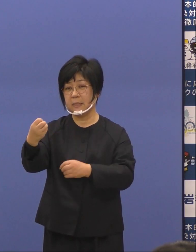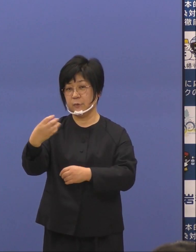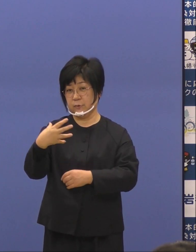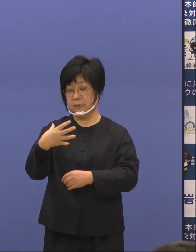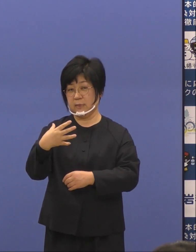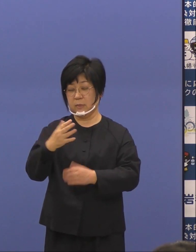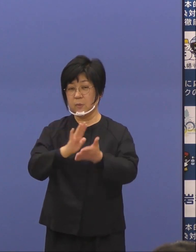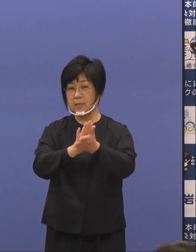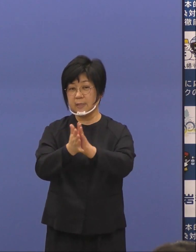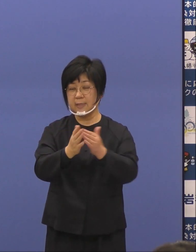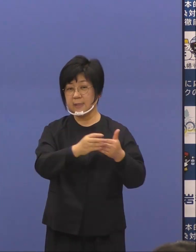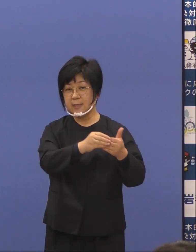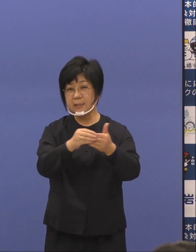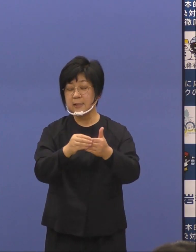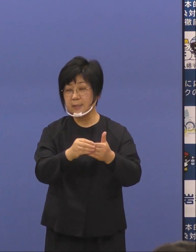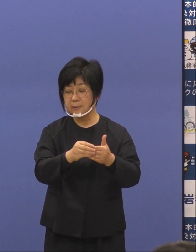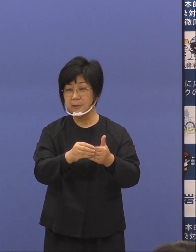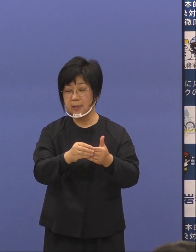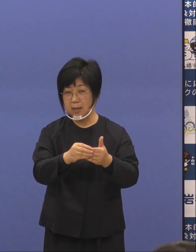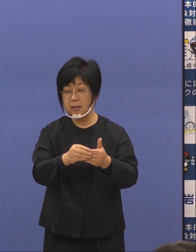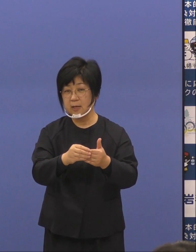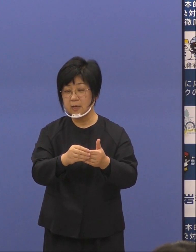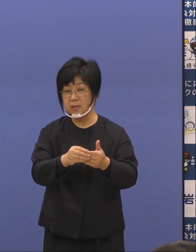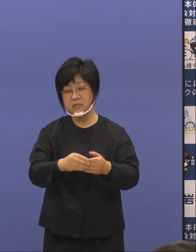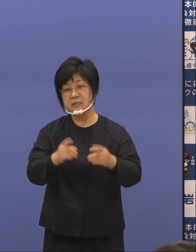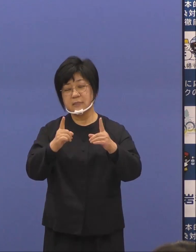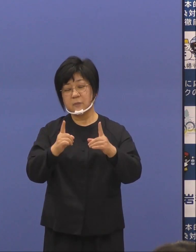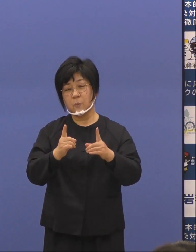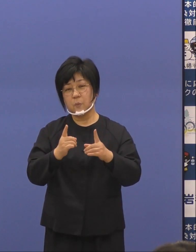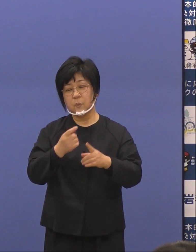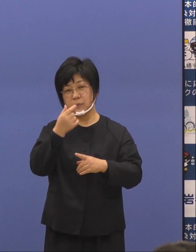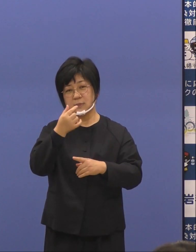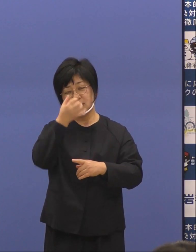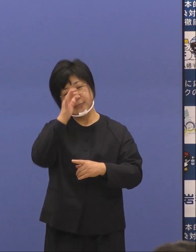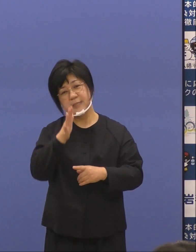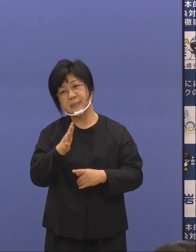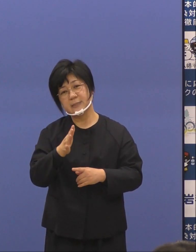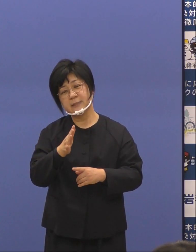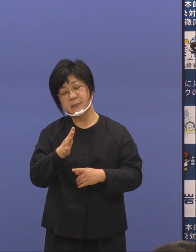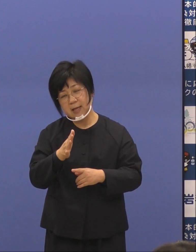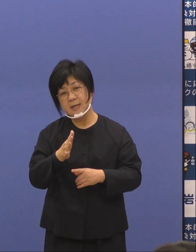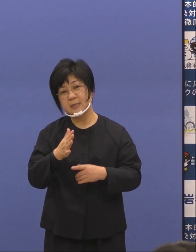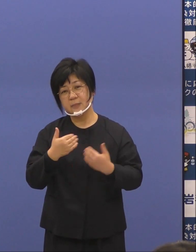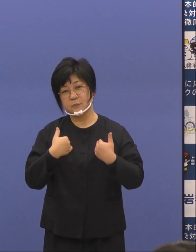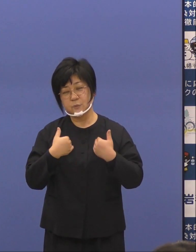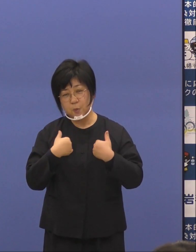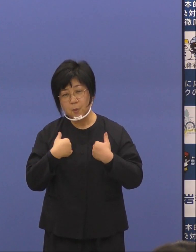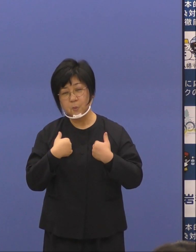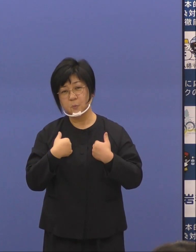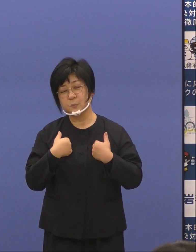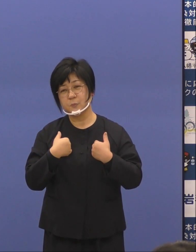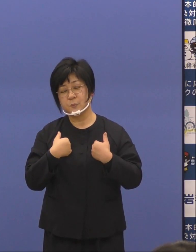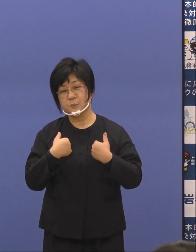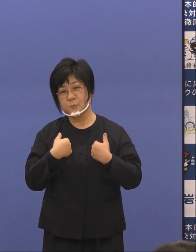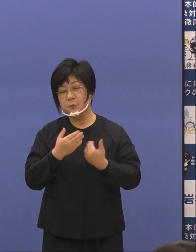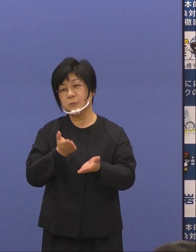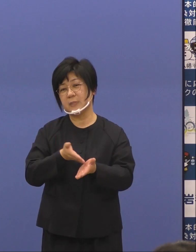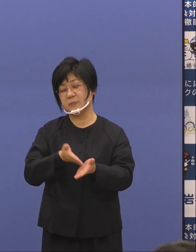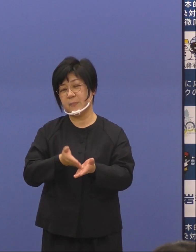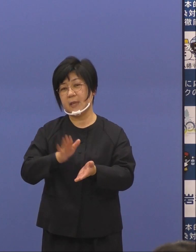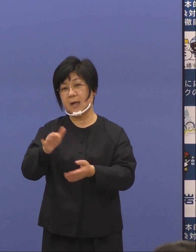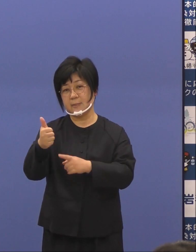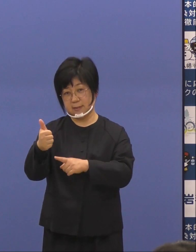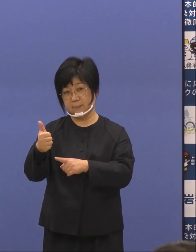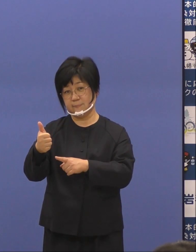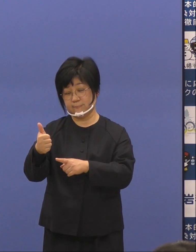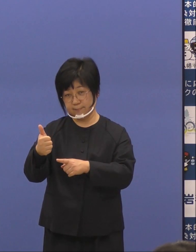県連から品議員に対してこう謝罪が大前提で、ボールは県連側にあるというようなお話がございました。そのあ